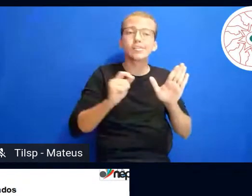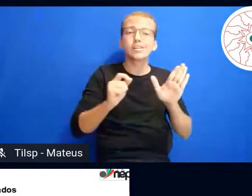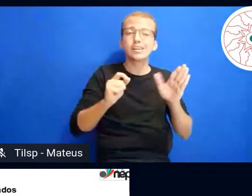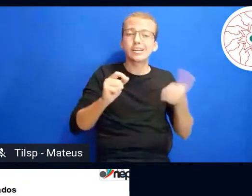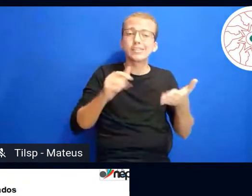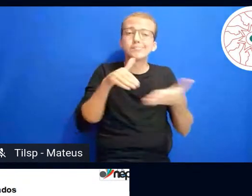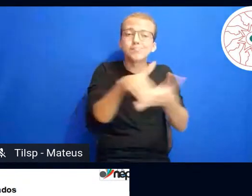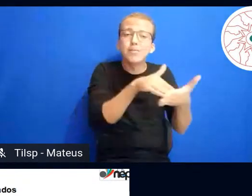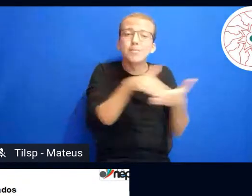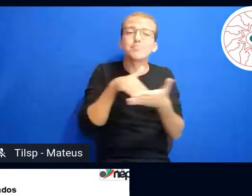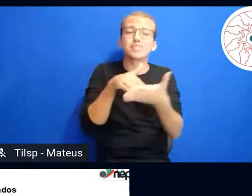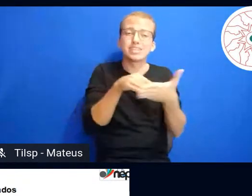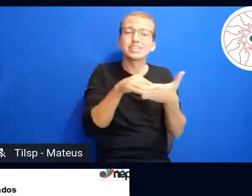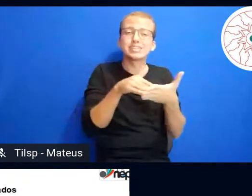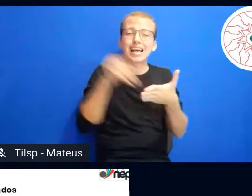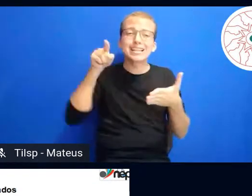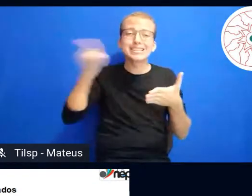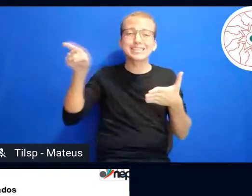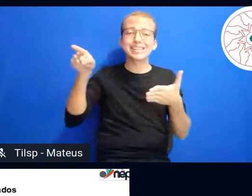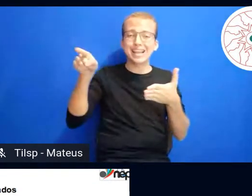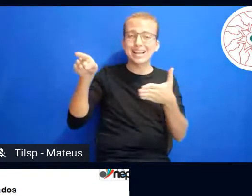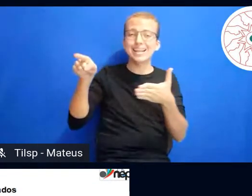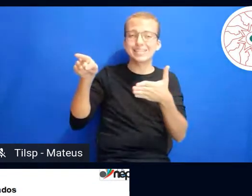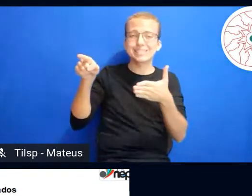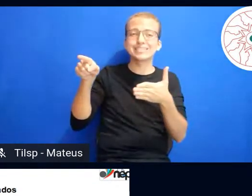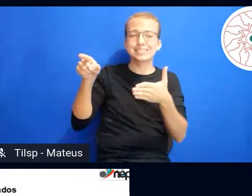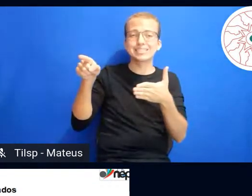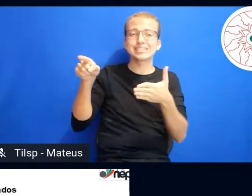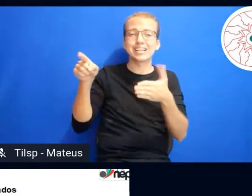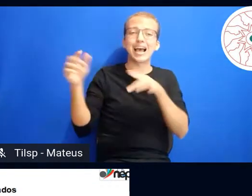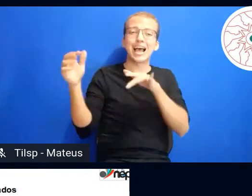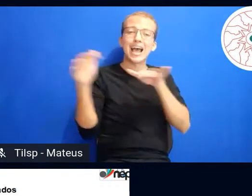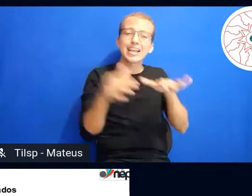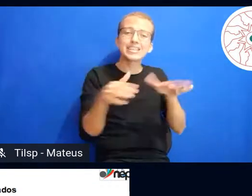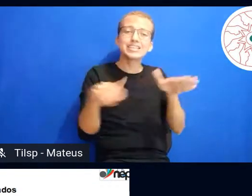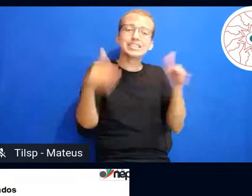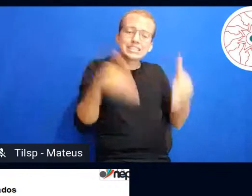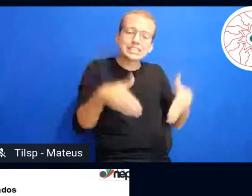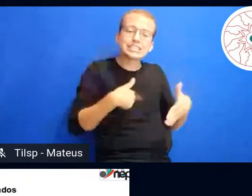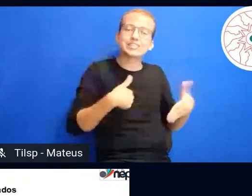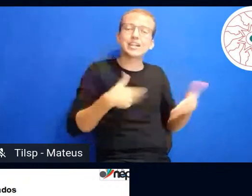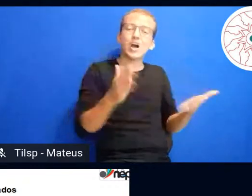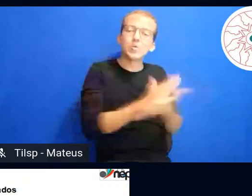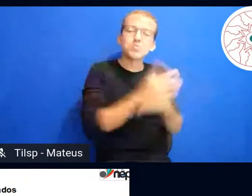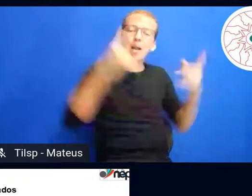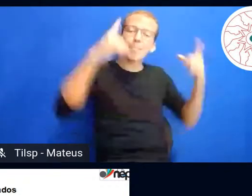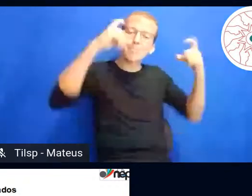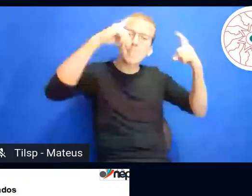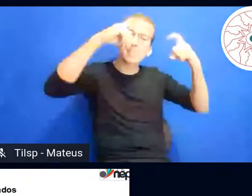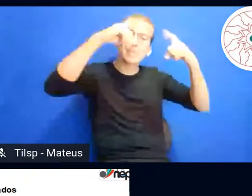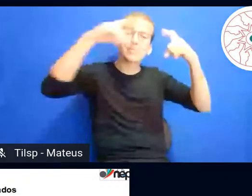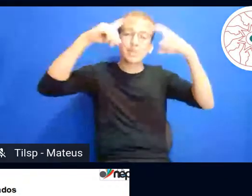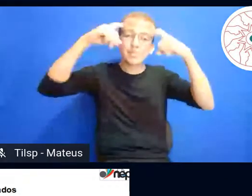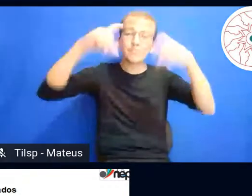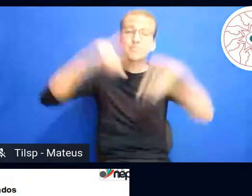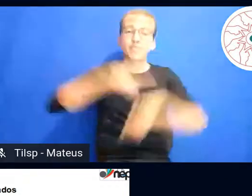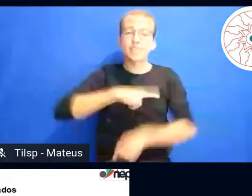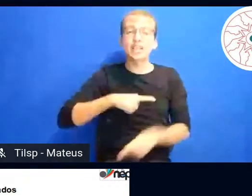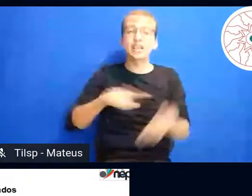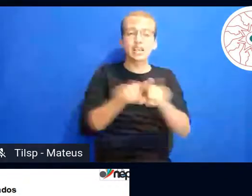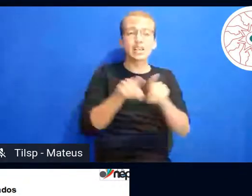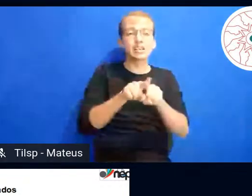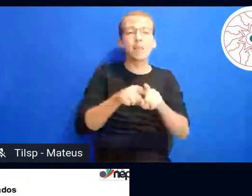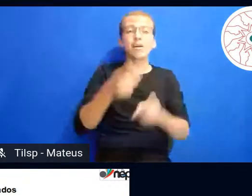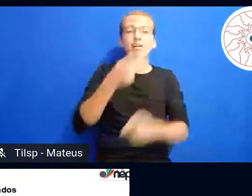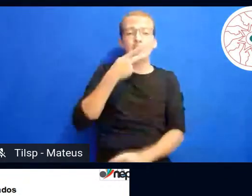surdos com a nossa sociedade, eh bem como depoimentos deles e as reflexões, né, contrastadas dos pesquisadores